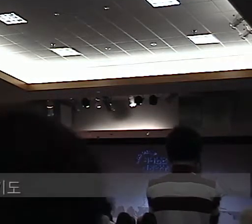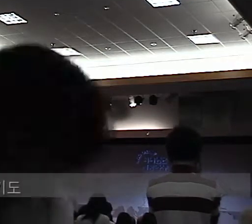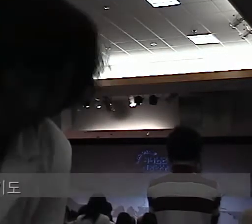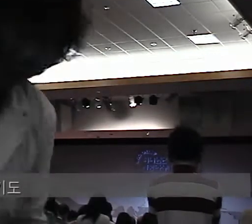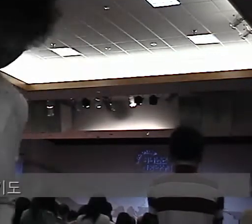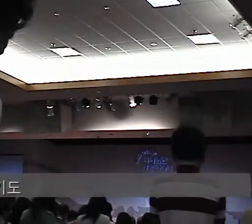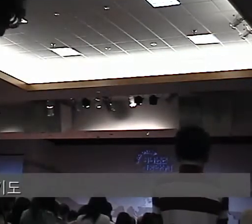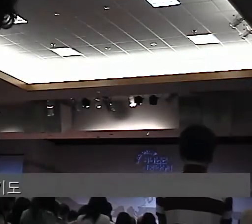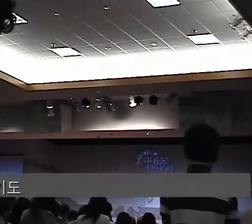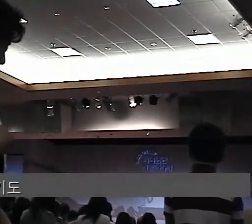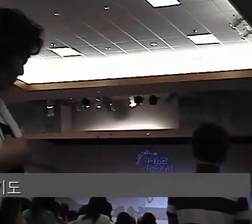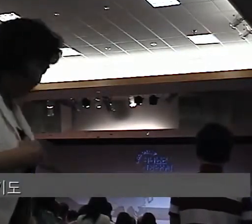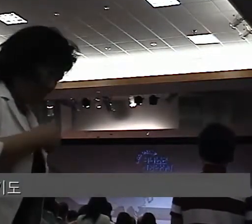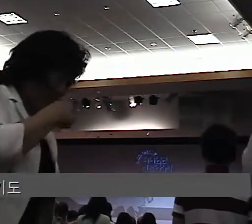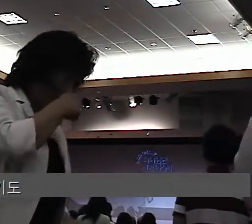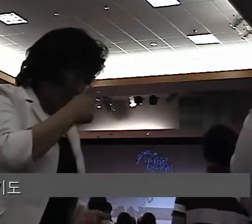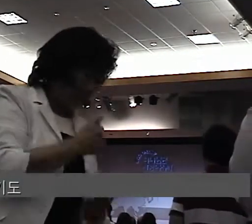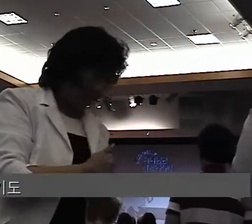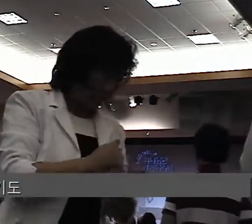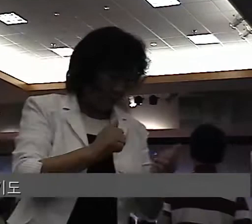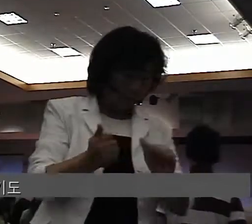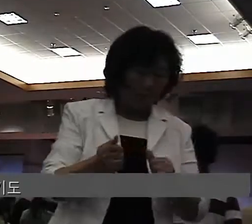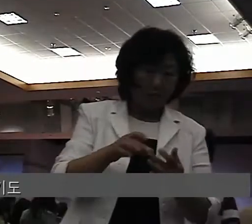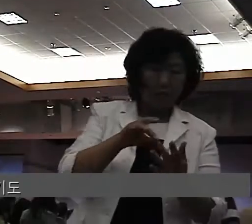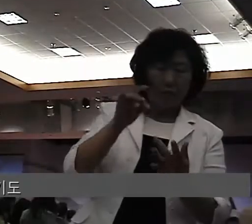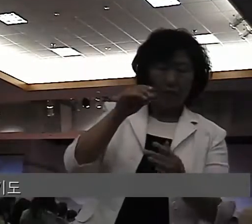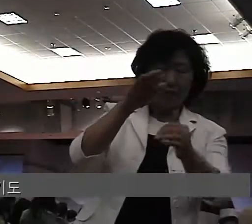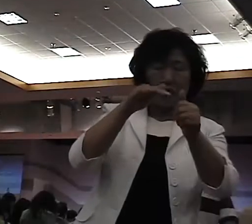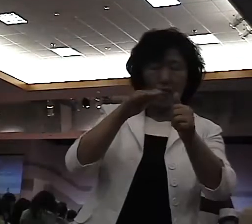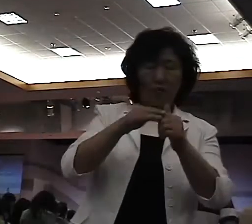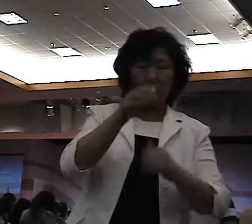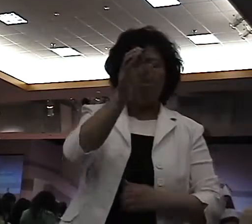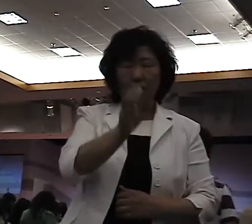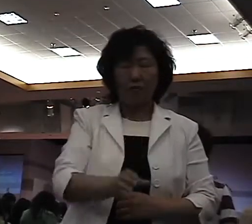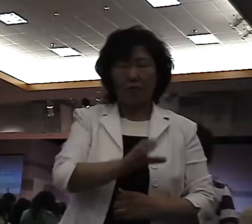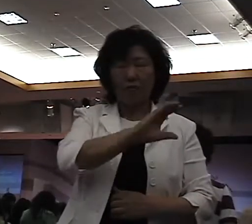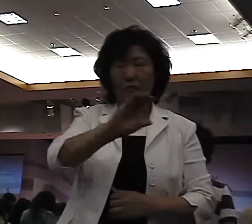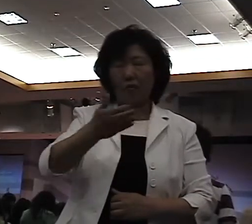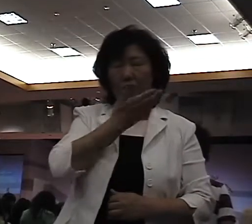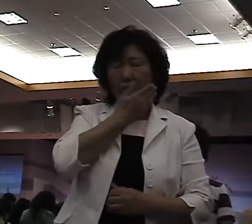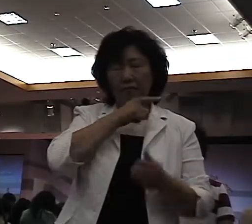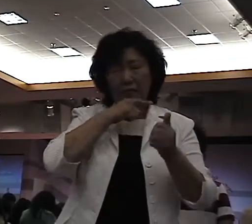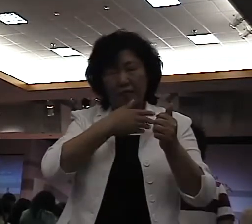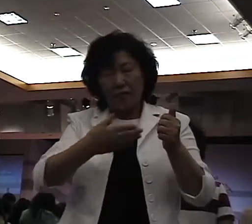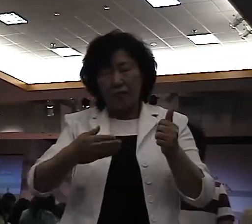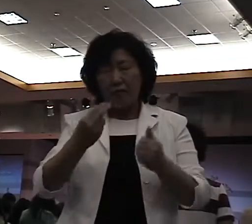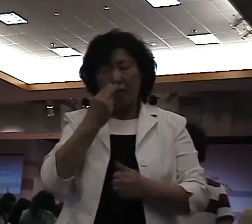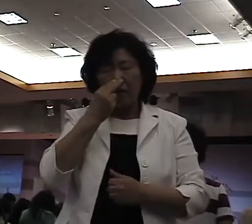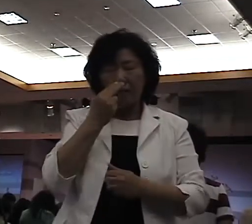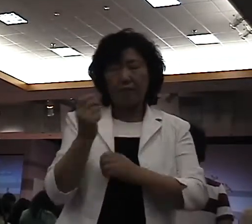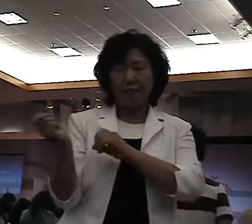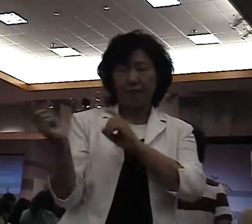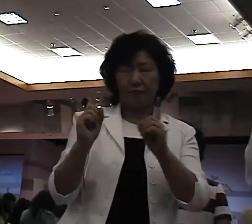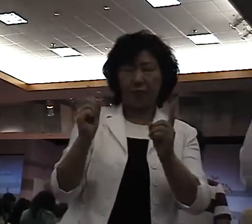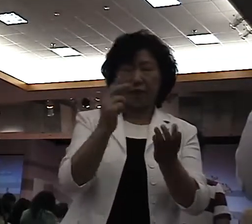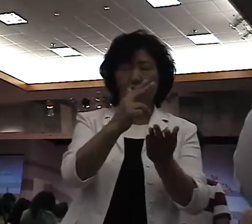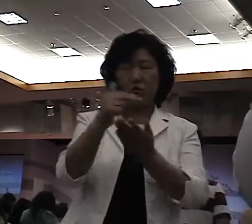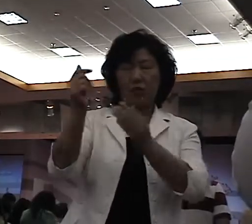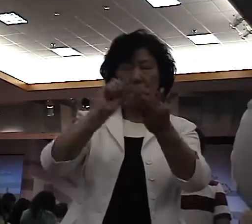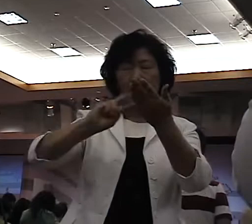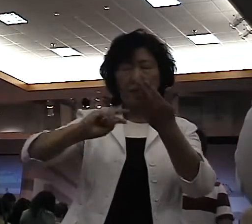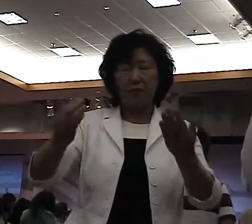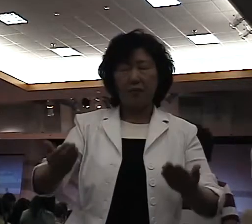허물과 죄로 죽었던 저희들을 택하여 불러주시고 십자가의 보혈로 보혈하여 주신 생명과 보혈의 주님을